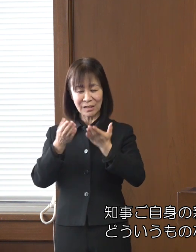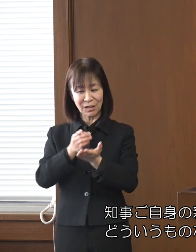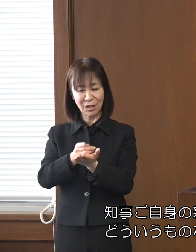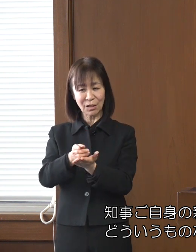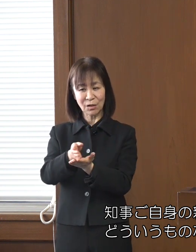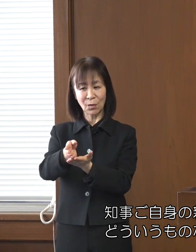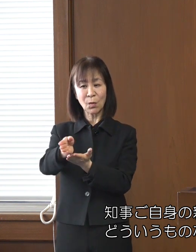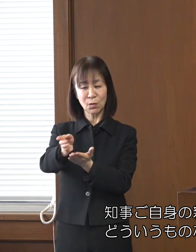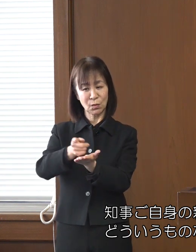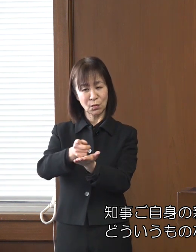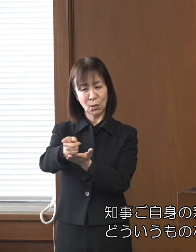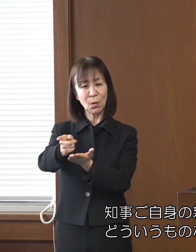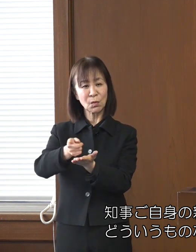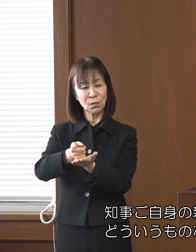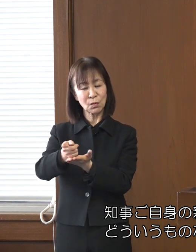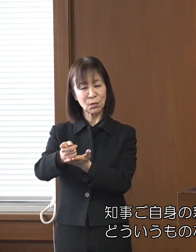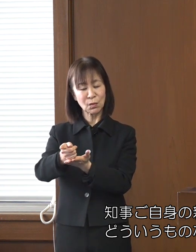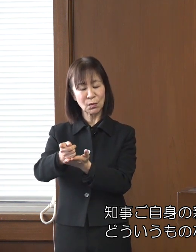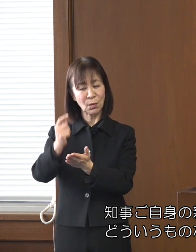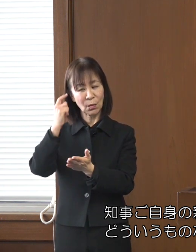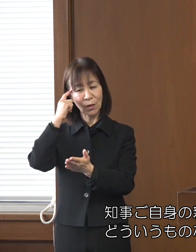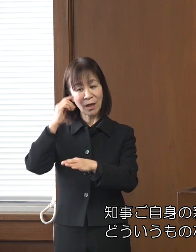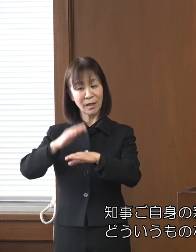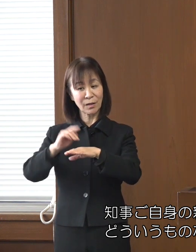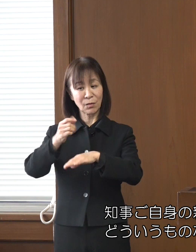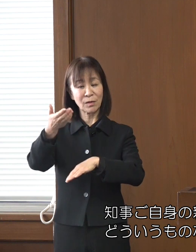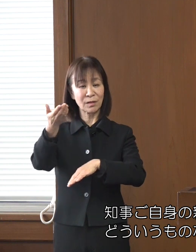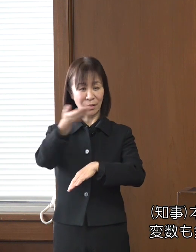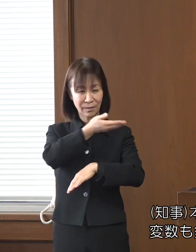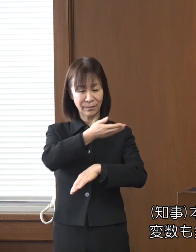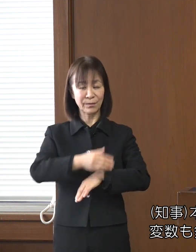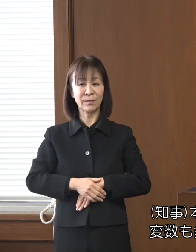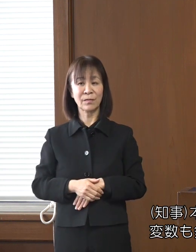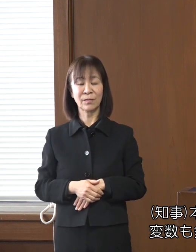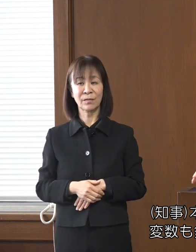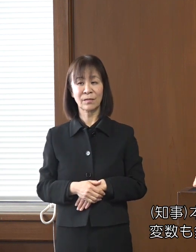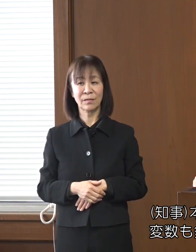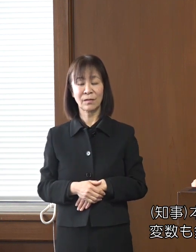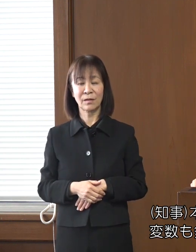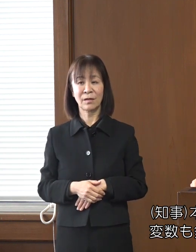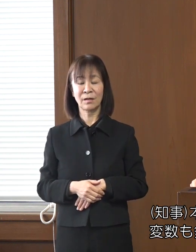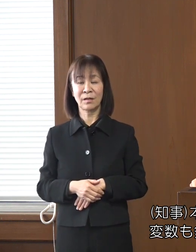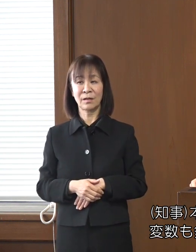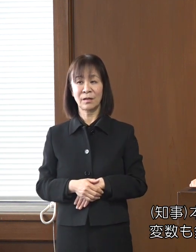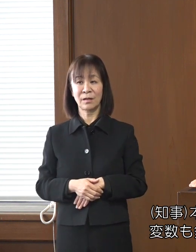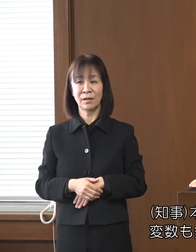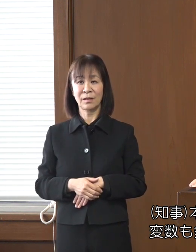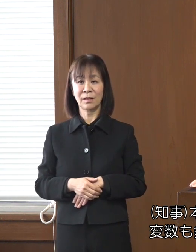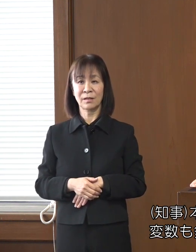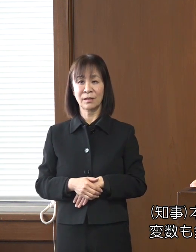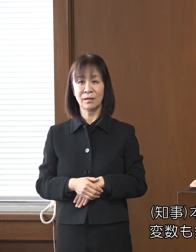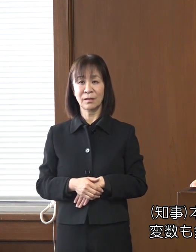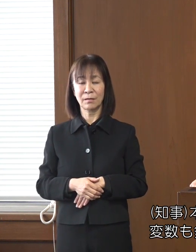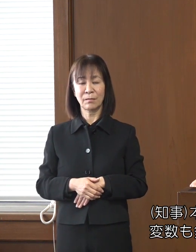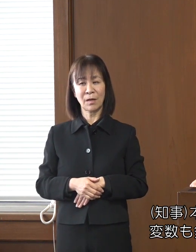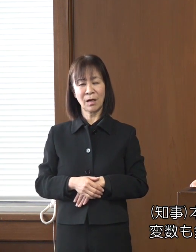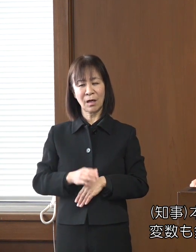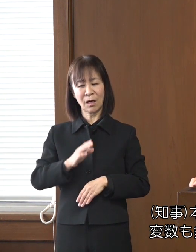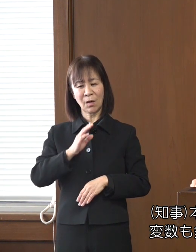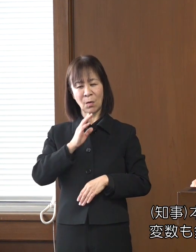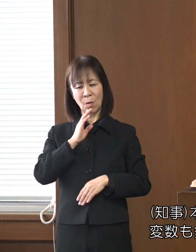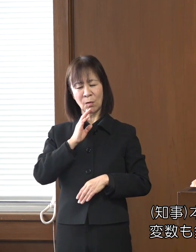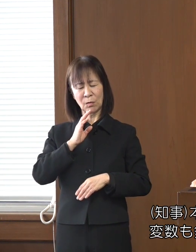お考えってどういうものなのか教えてください。 はい、まあもう本当複雑